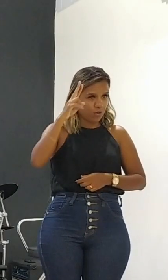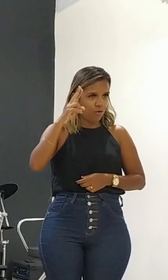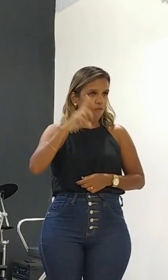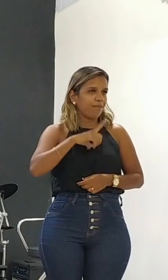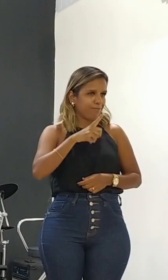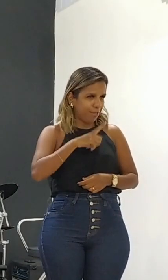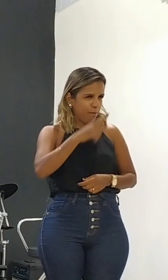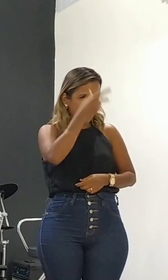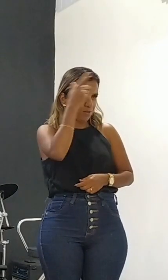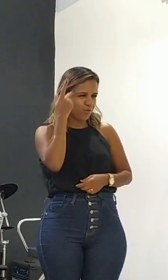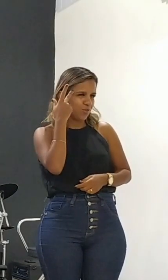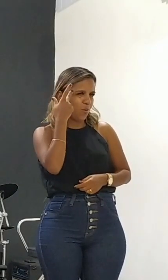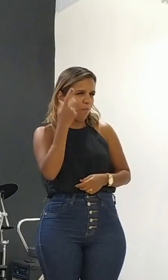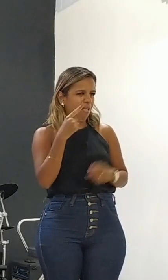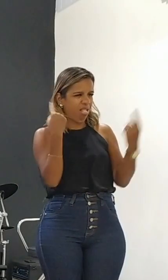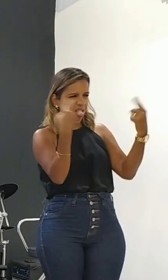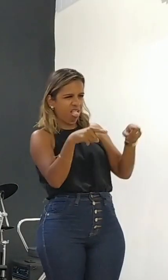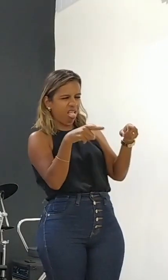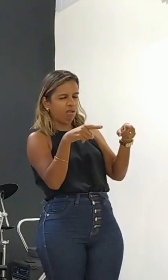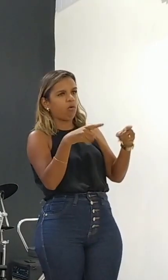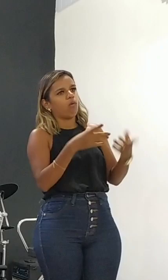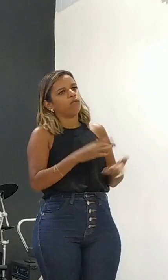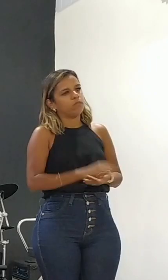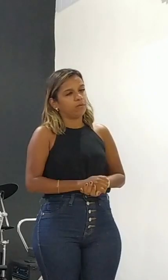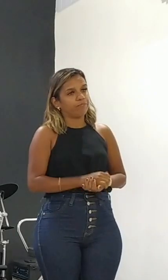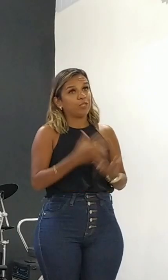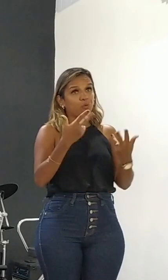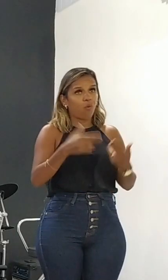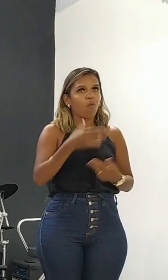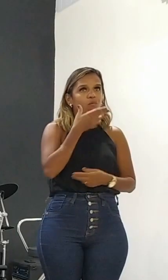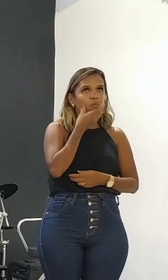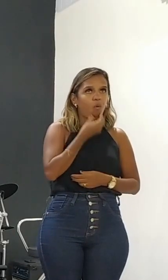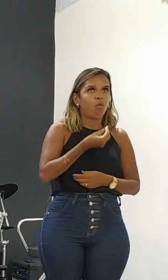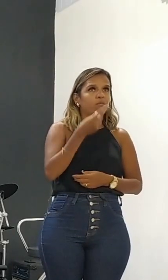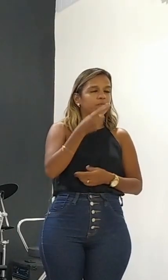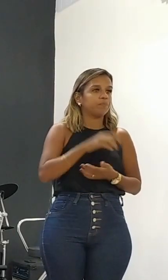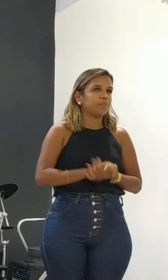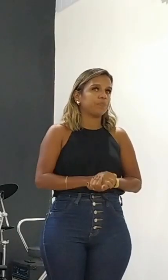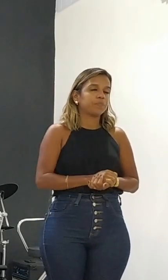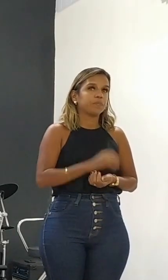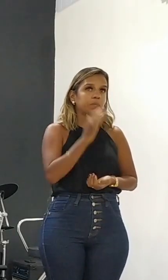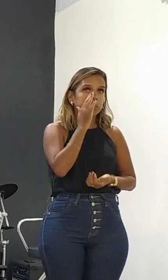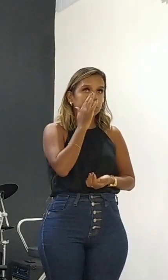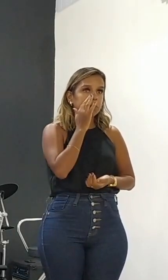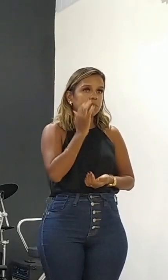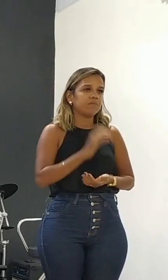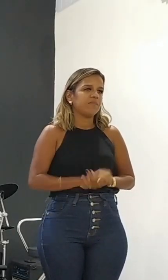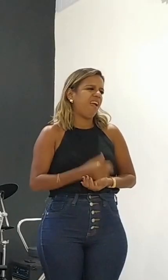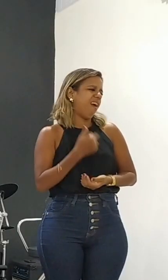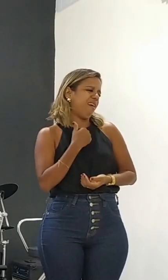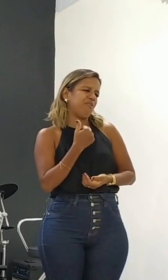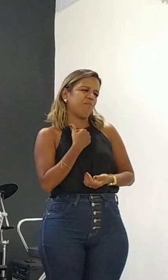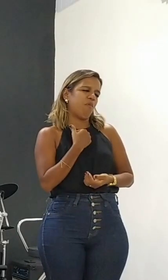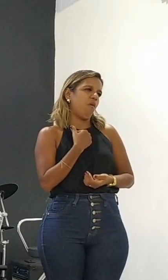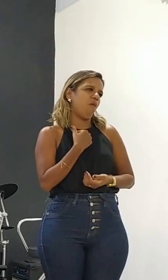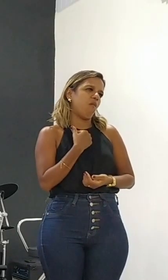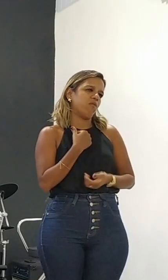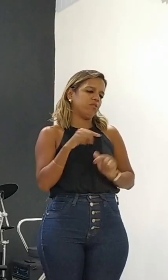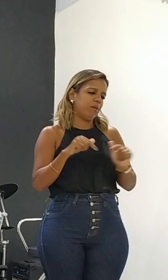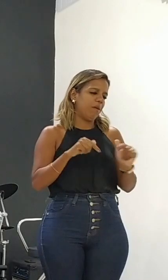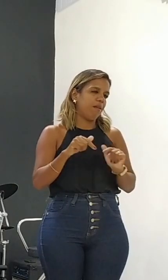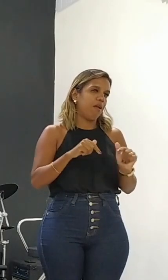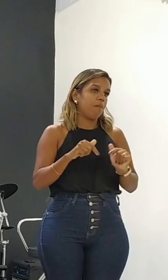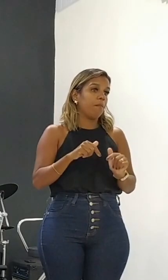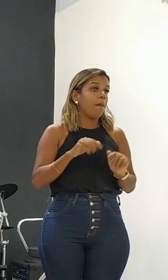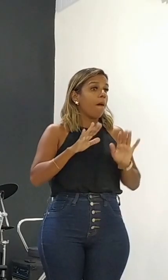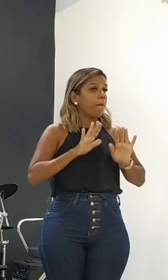alguém para poder desfazer de você, como o Tobias desfez dele. Vai ter alguém para dizer que não é você que tinha que fazer isso. Mas se